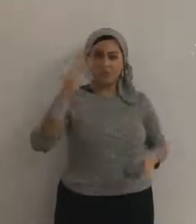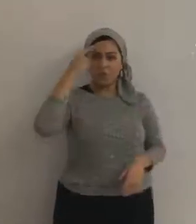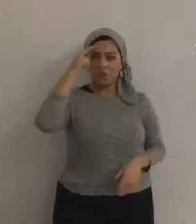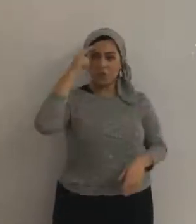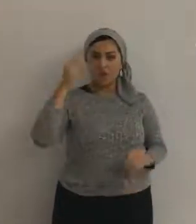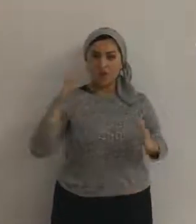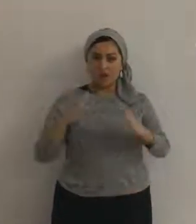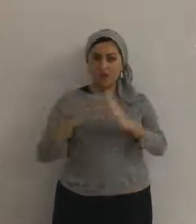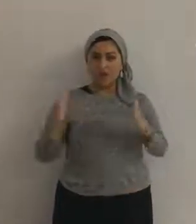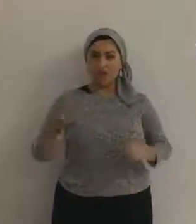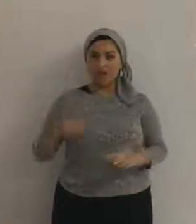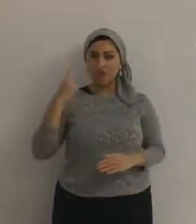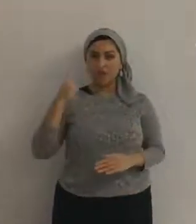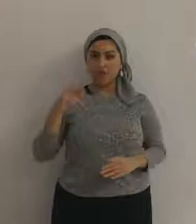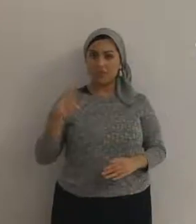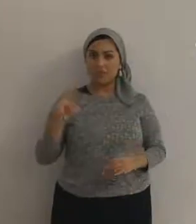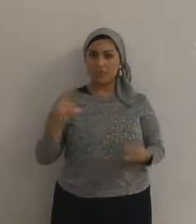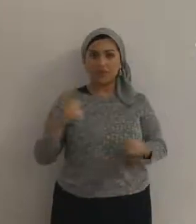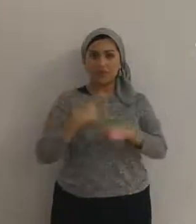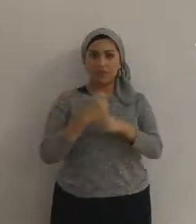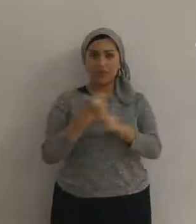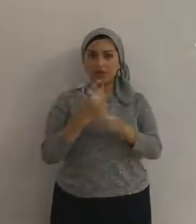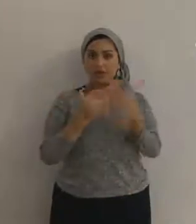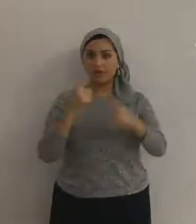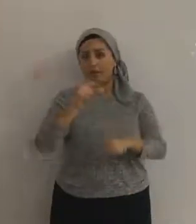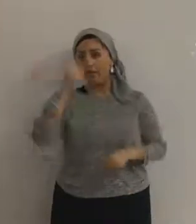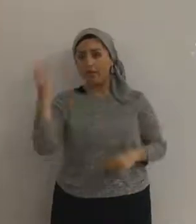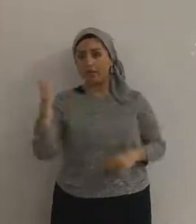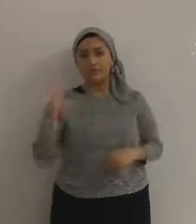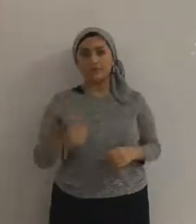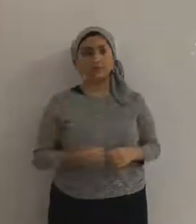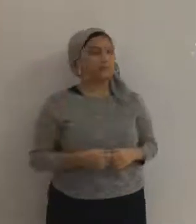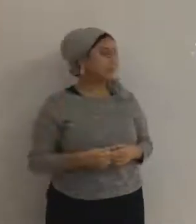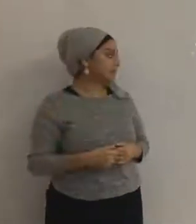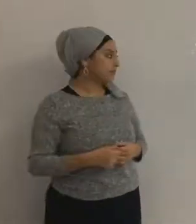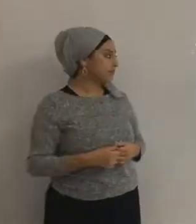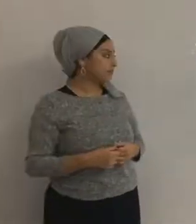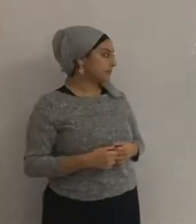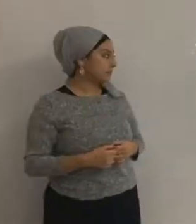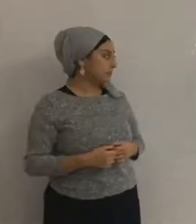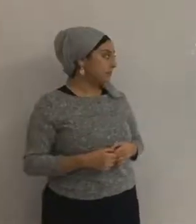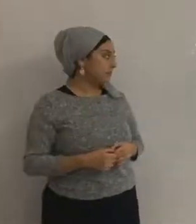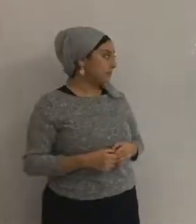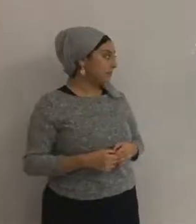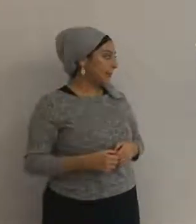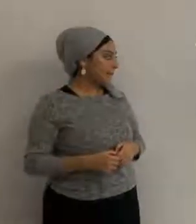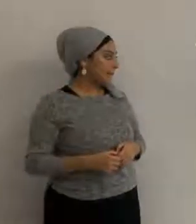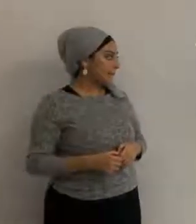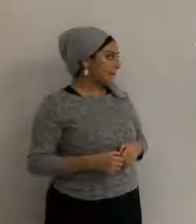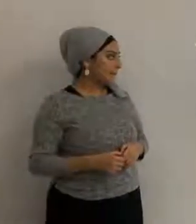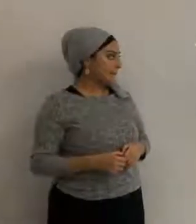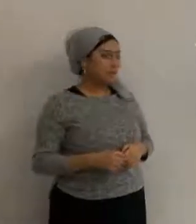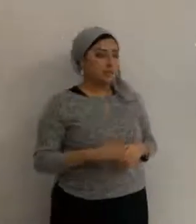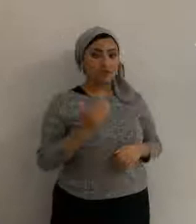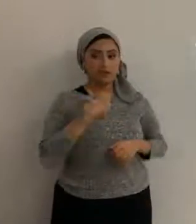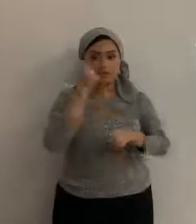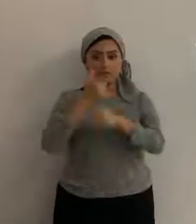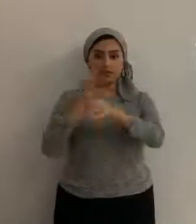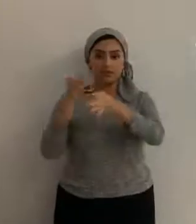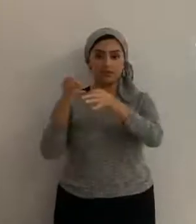estaban construidas ahí. ¿Por qué esto? O sea, no. El Isaías nos va a explicar también todo este